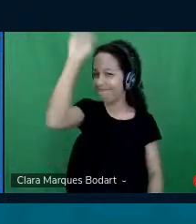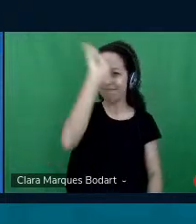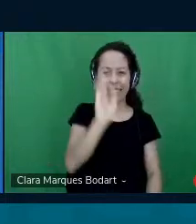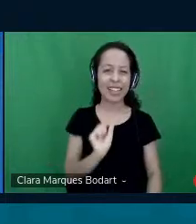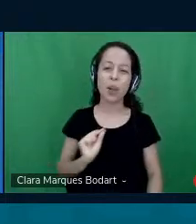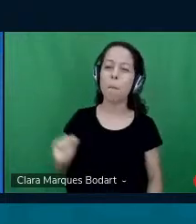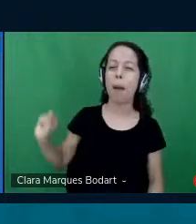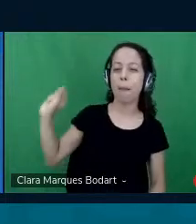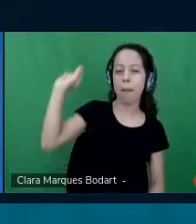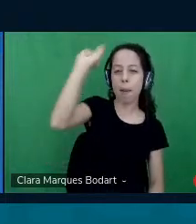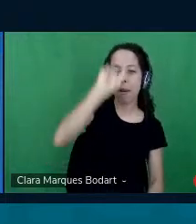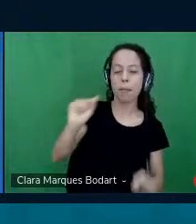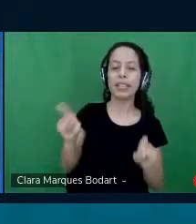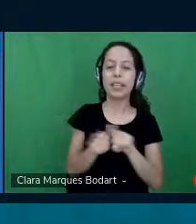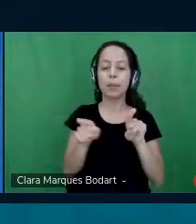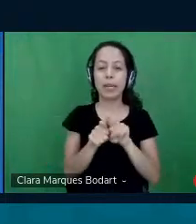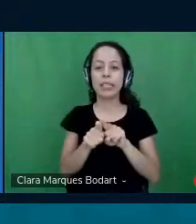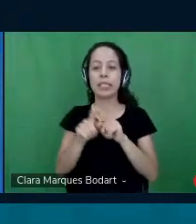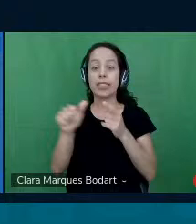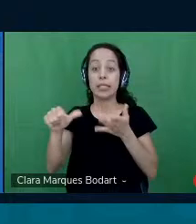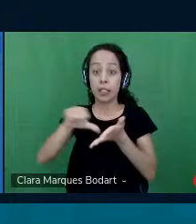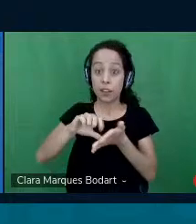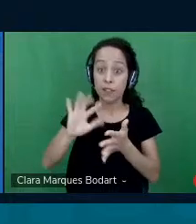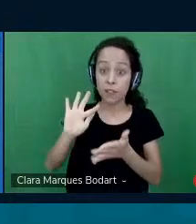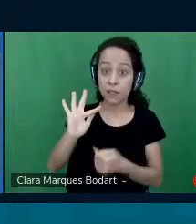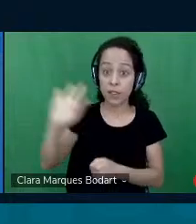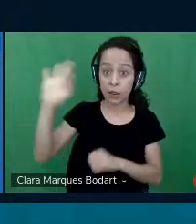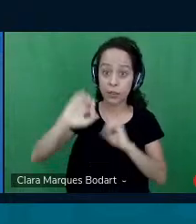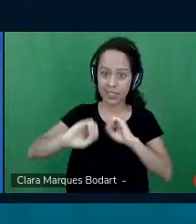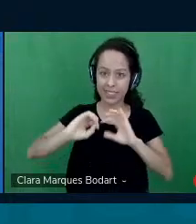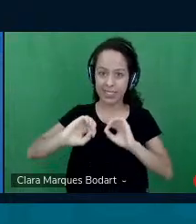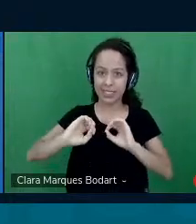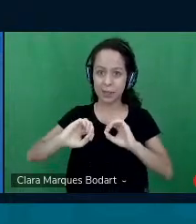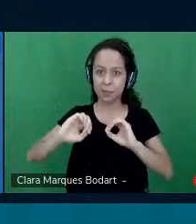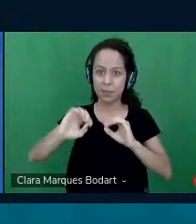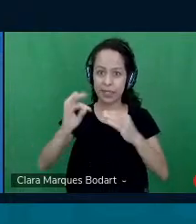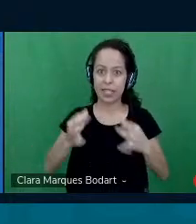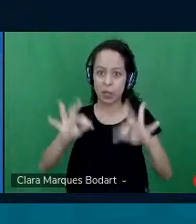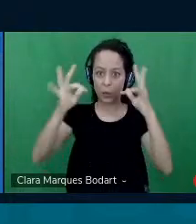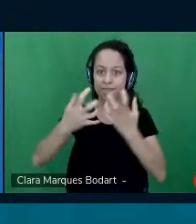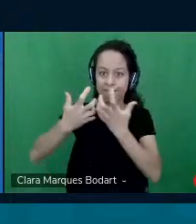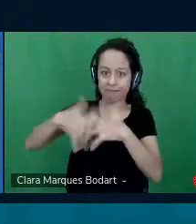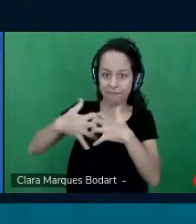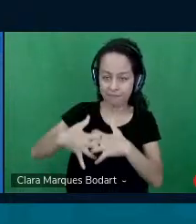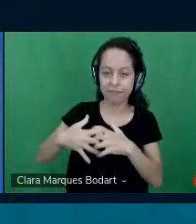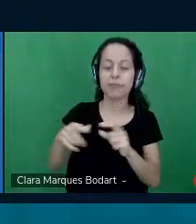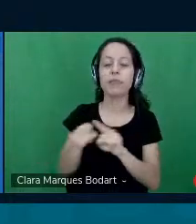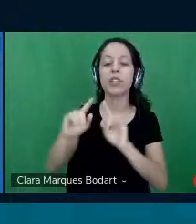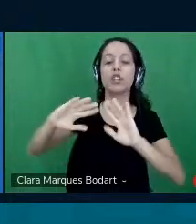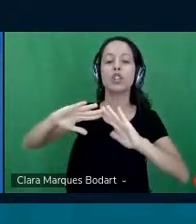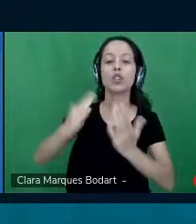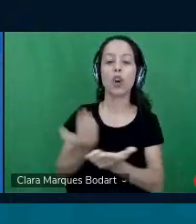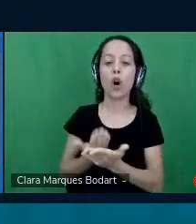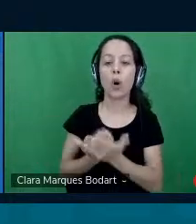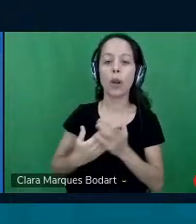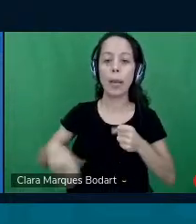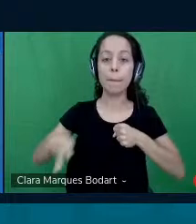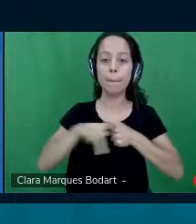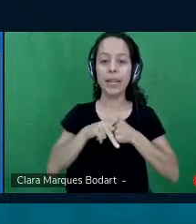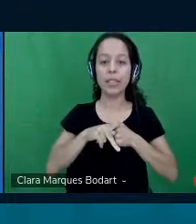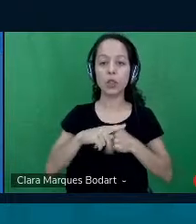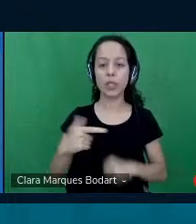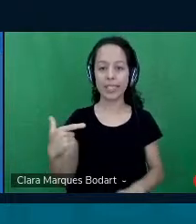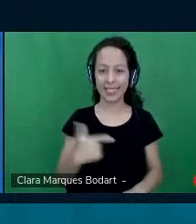Tecnologia, Centros Federais de Educação Tecnológica e o Colégio Pedro II, coordenado nacionalmente